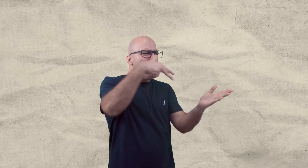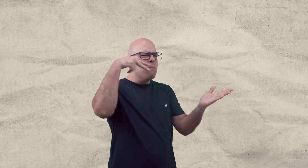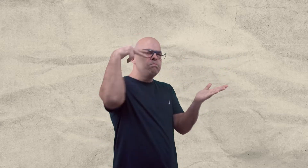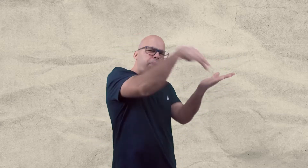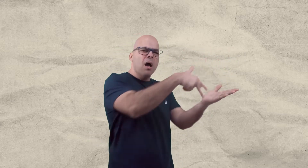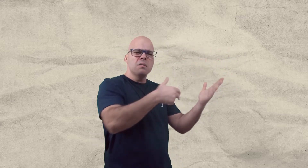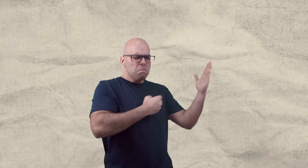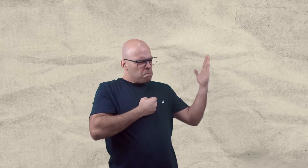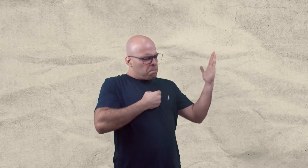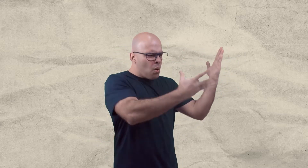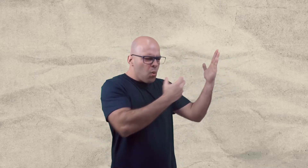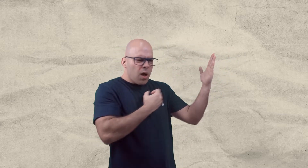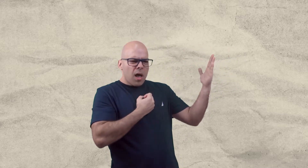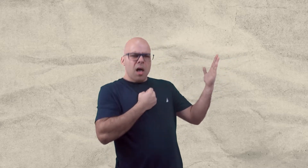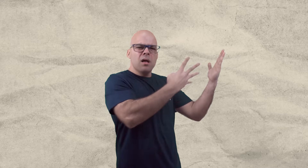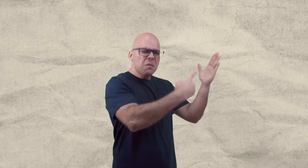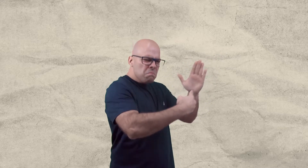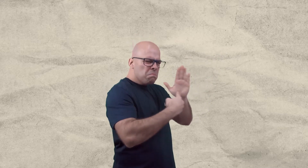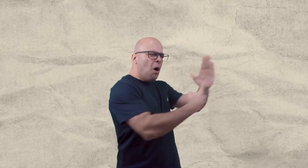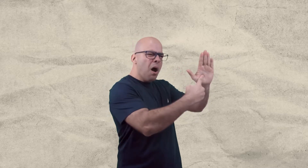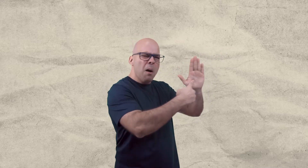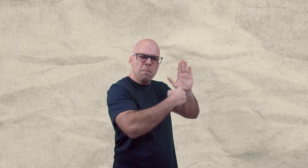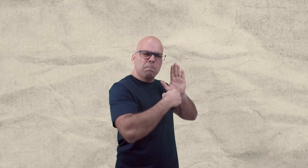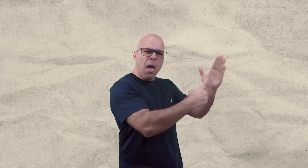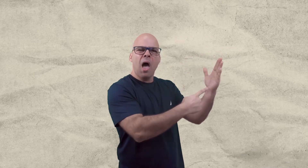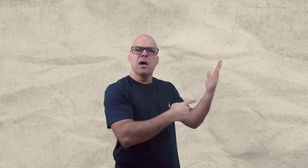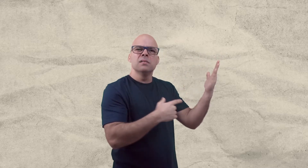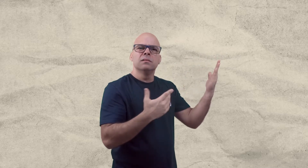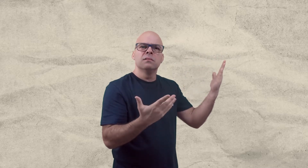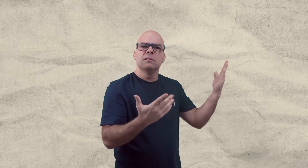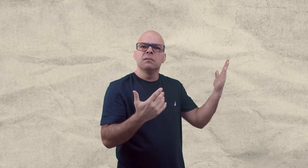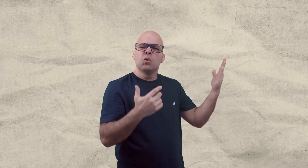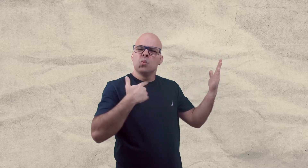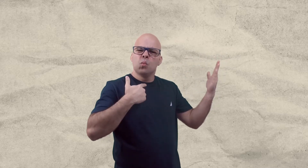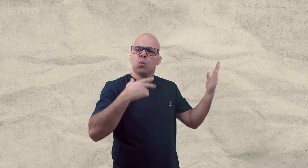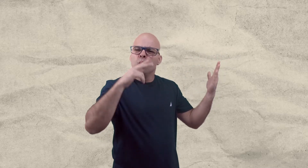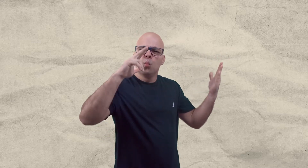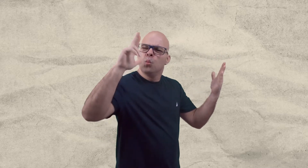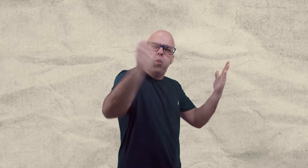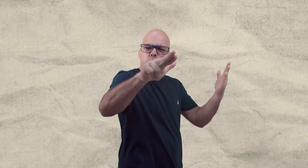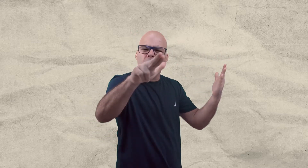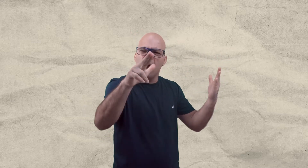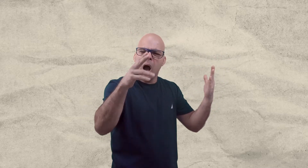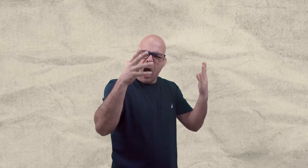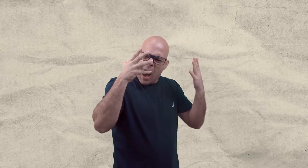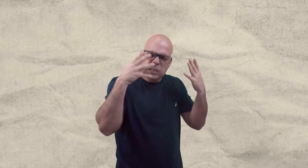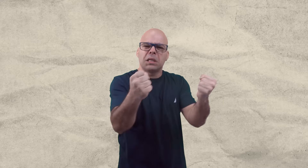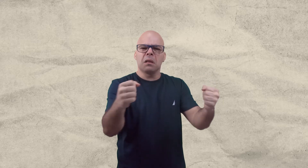ajudei, de tantas vezes que eu me posicionei, de tantas poesias que eu apresentei. Nunca aceitei me